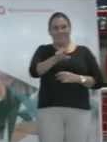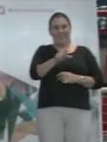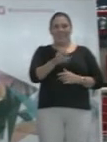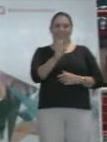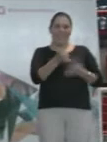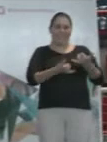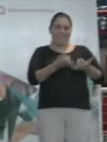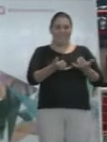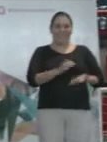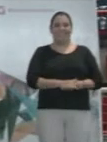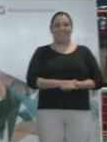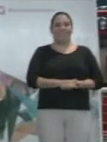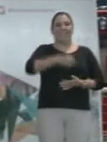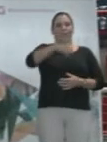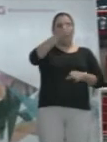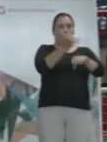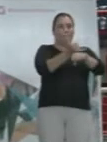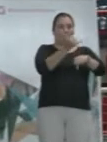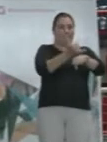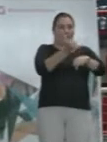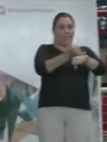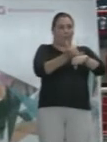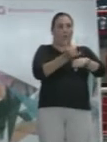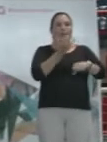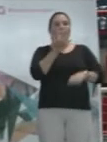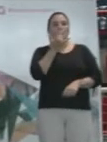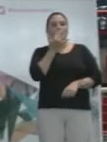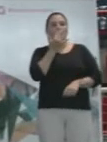metal fica ruim, fica vermelho, mas